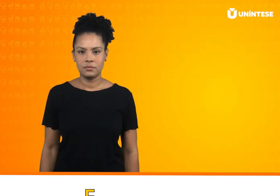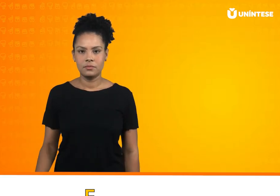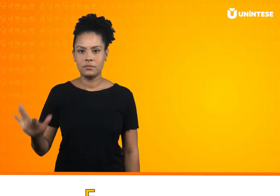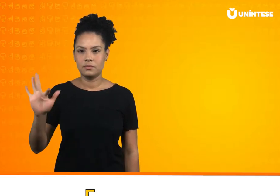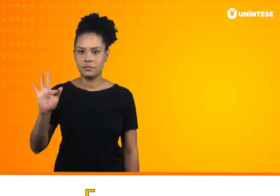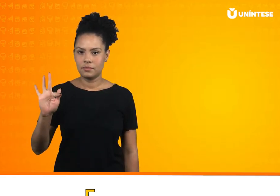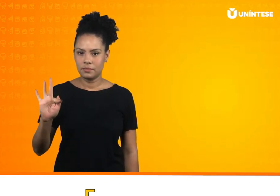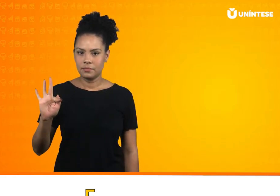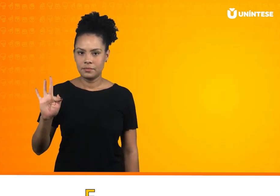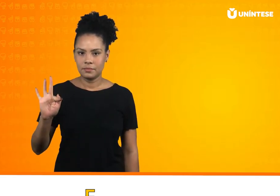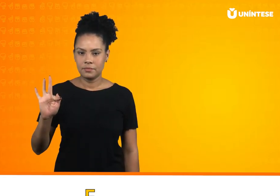F